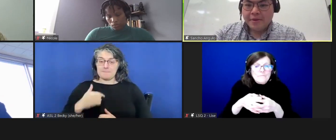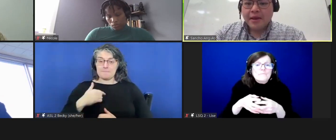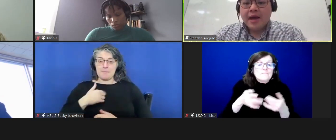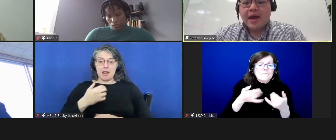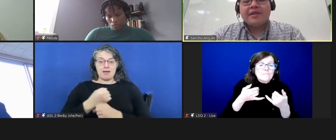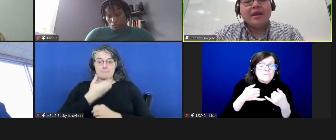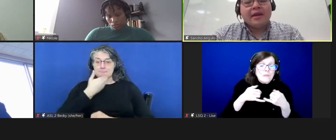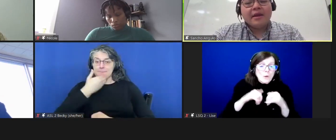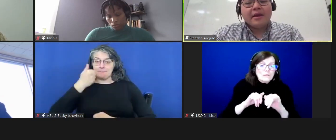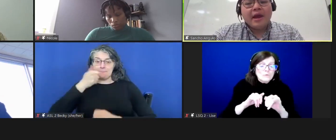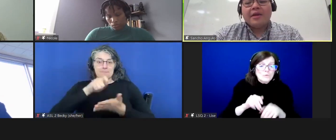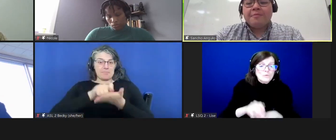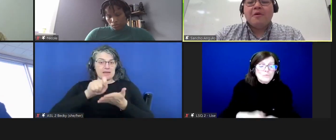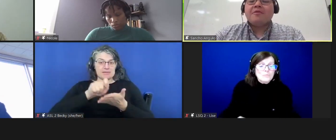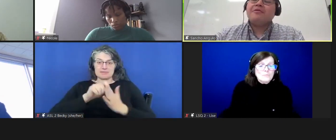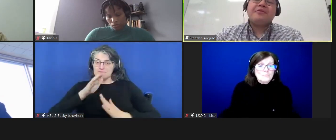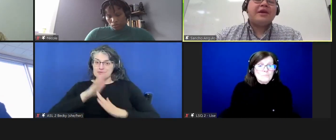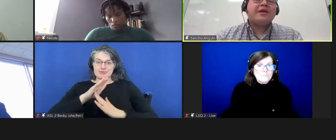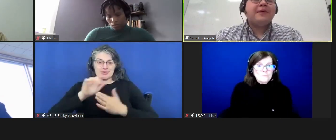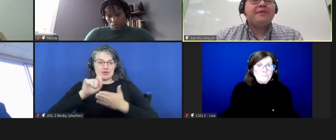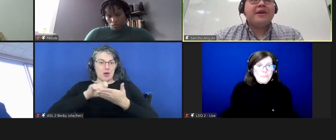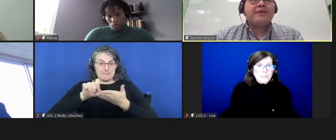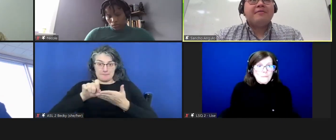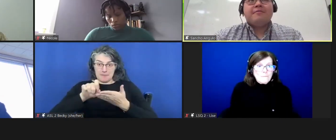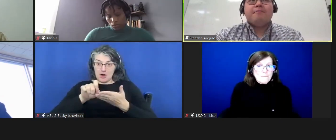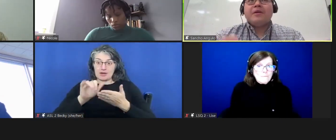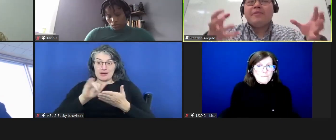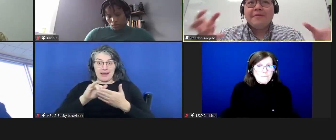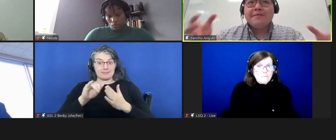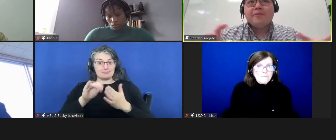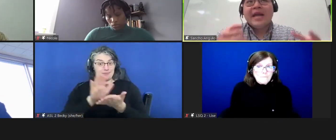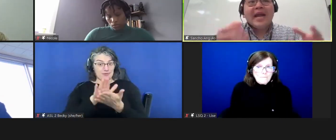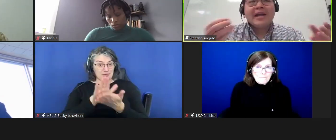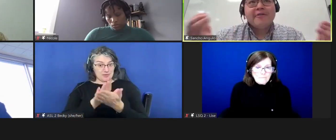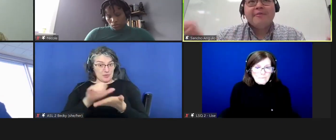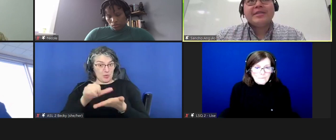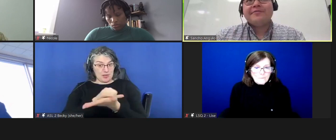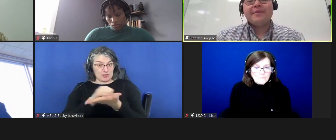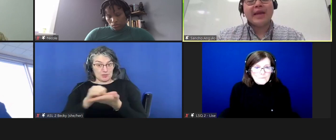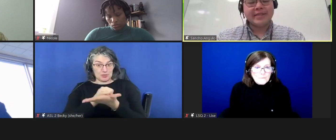So, I think as part of those unique abilities, you know, in et